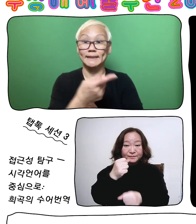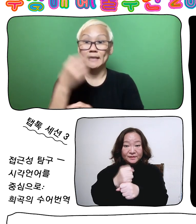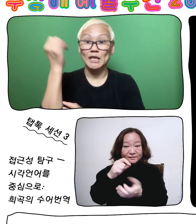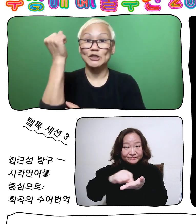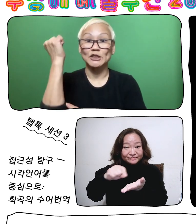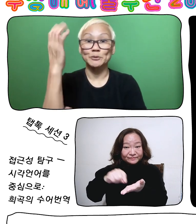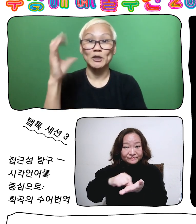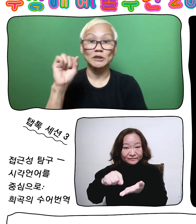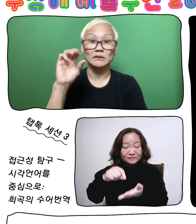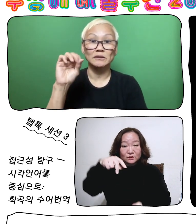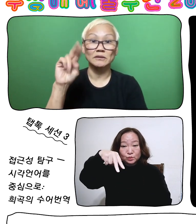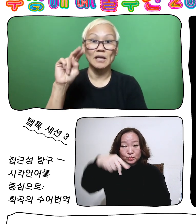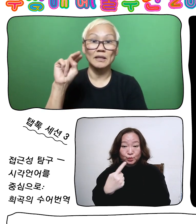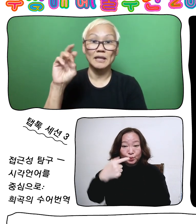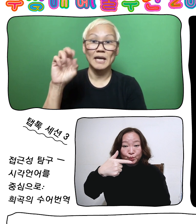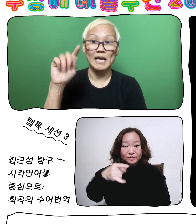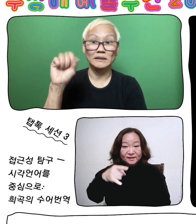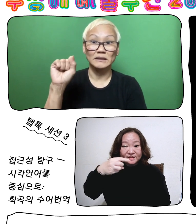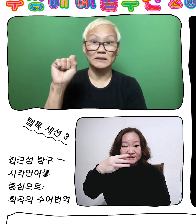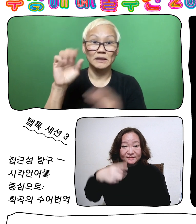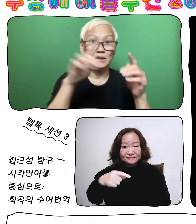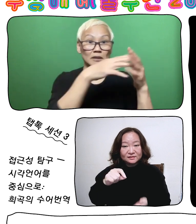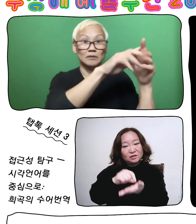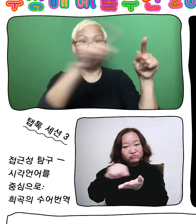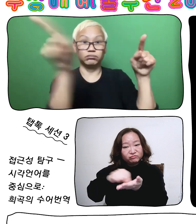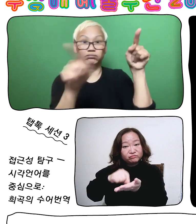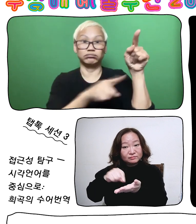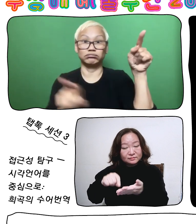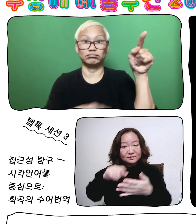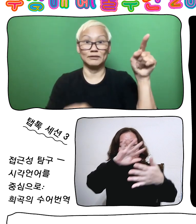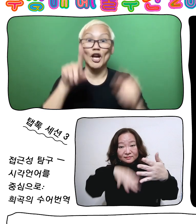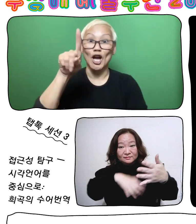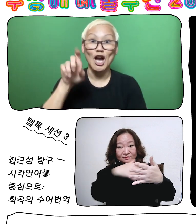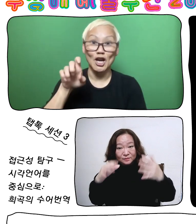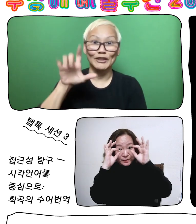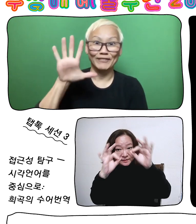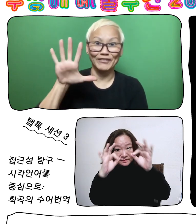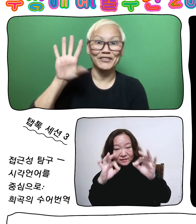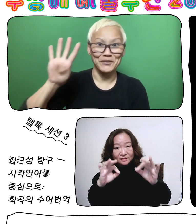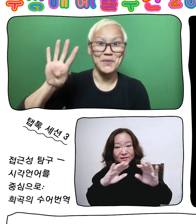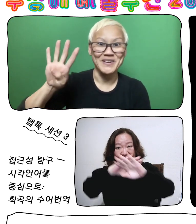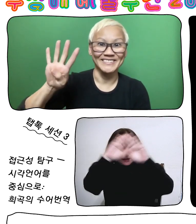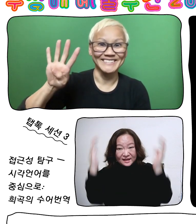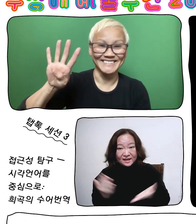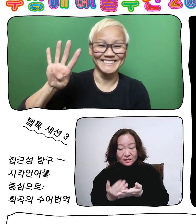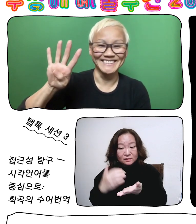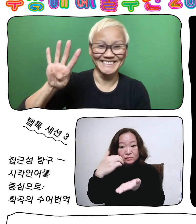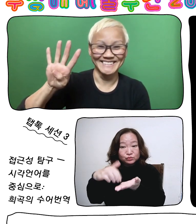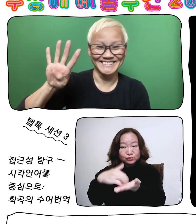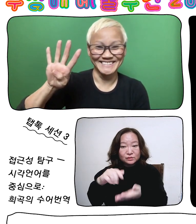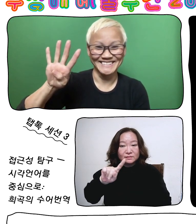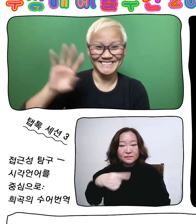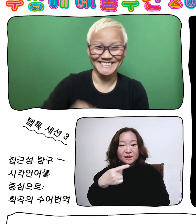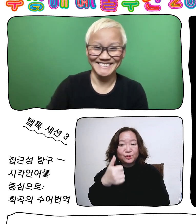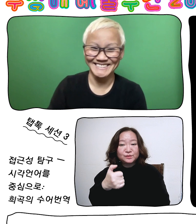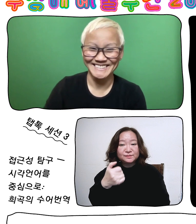표에서 보시는 바와 같이 셰익스피어 소네트는 총 154편입니다.